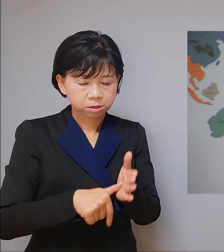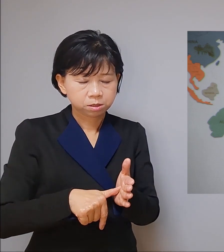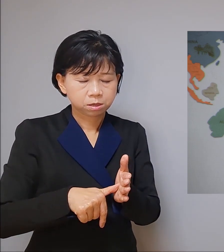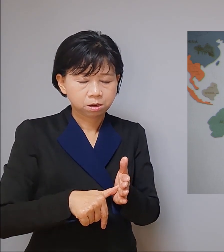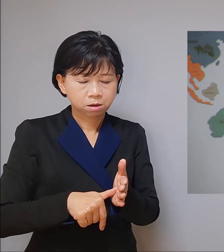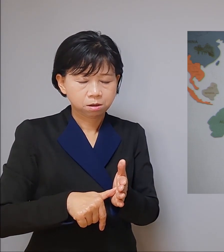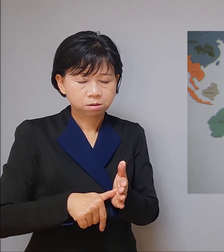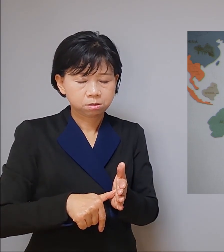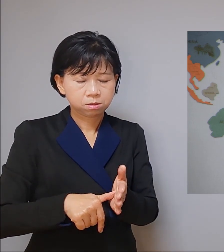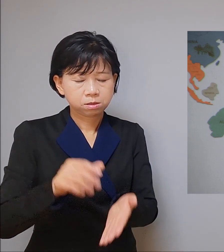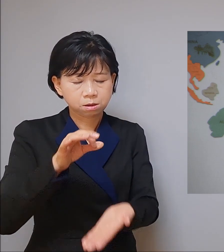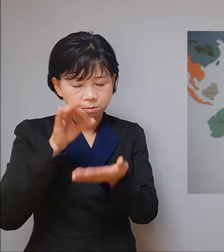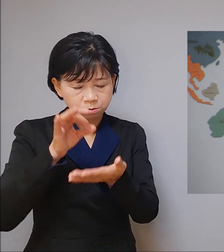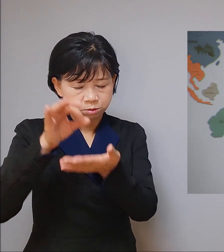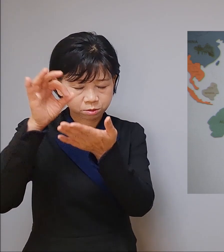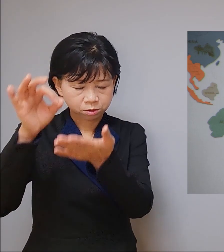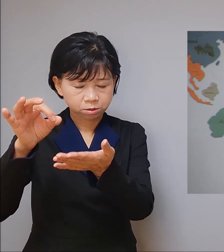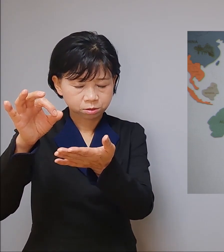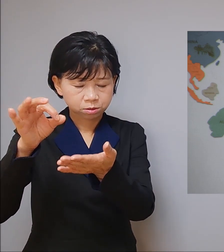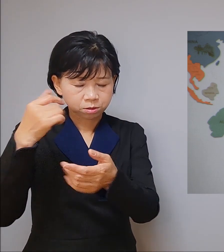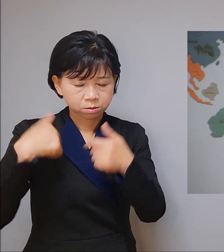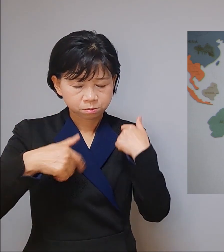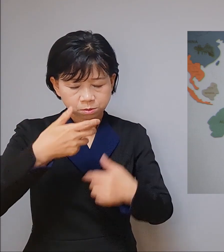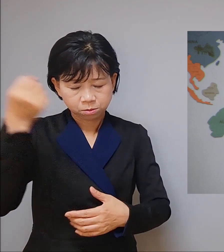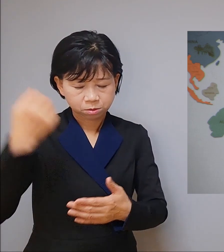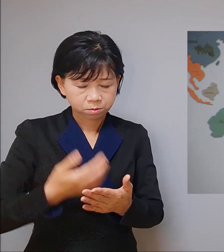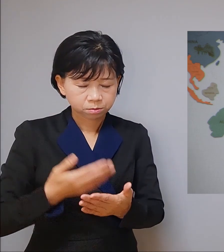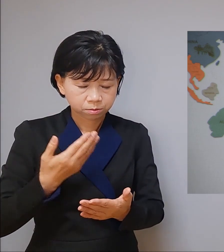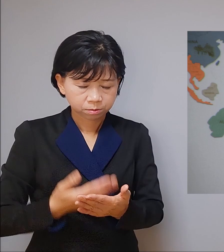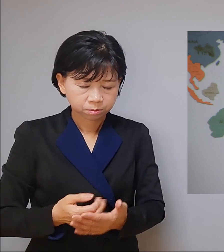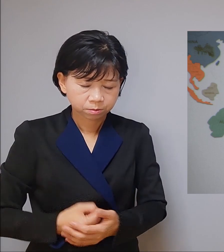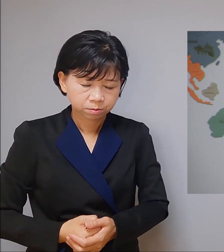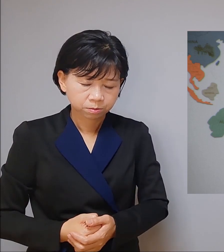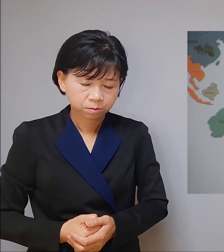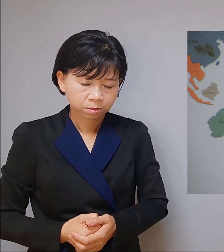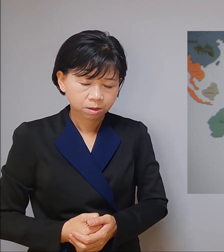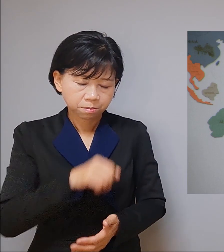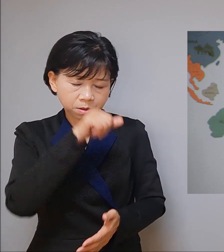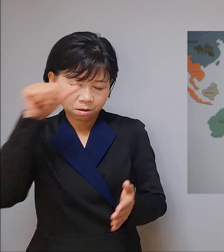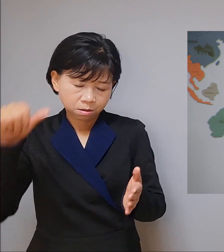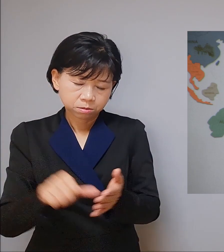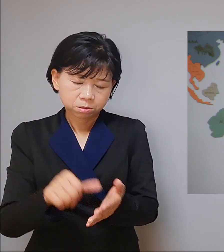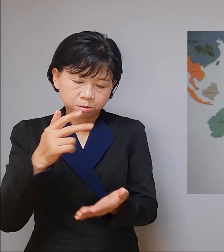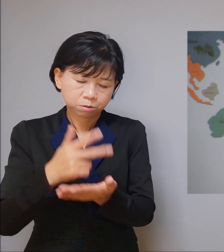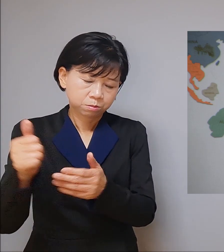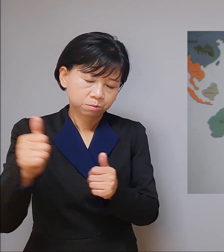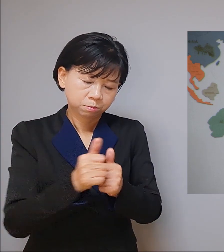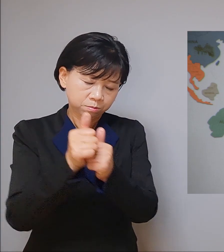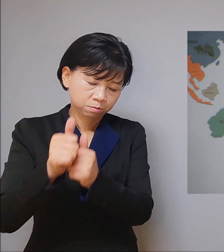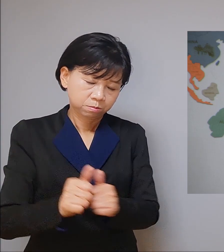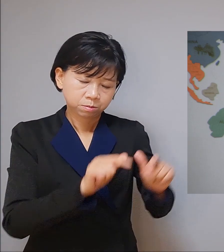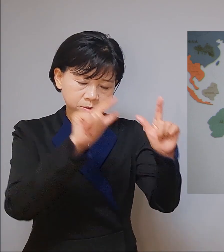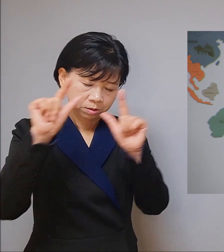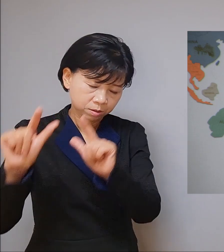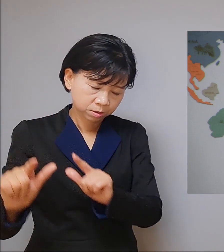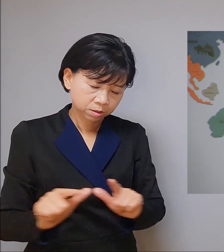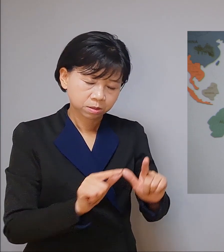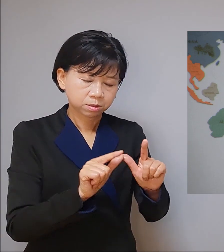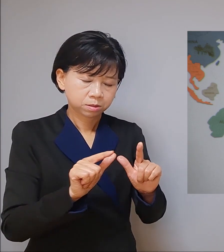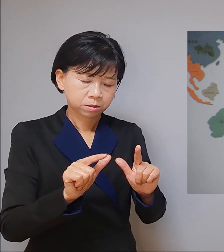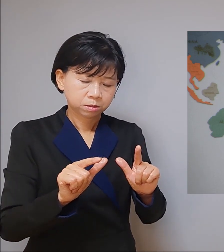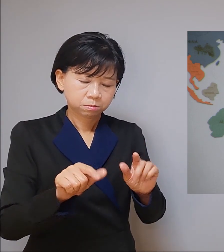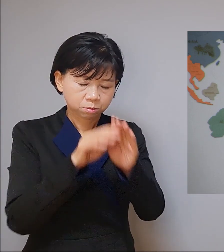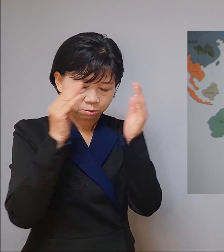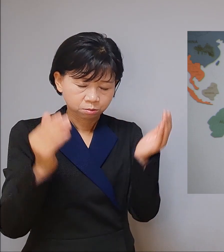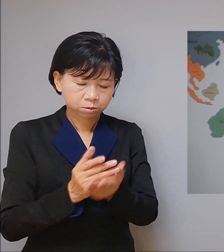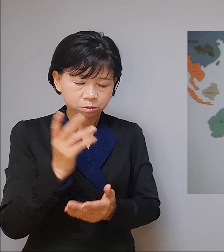드리며 예물로도 올려드리오니 하나님 기뻐 받아 주시옵소서. 평생 주님과 동행하며 살아가는 우리네 모든